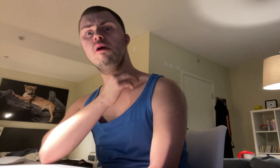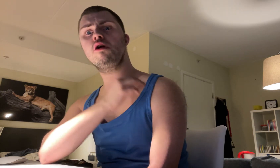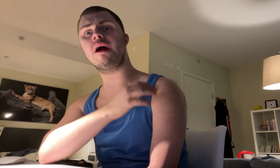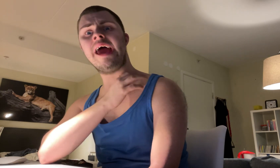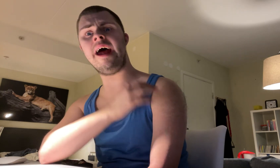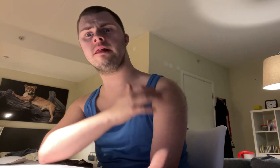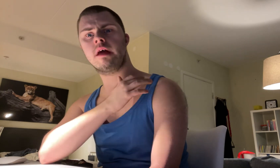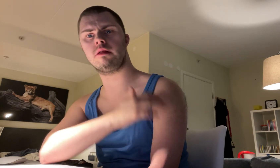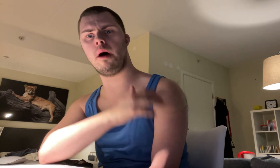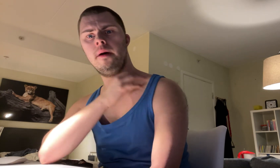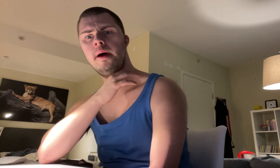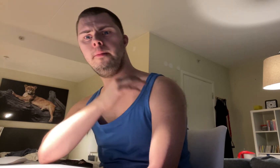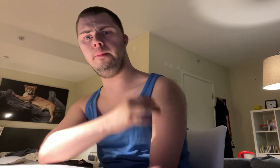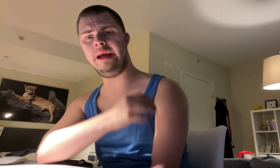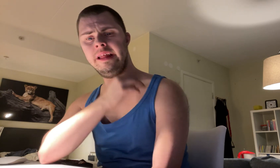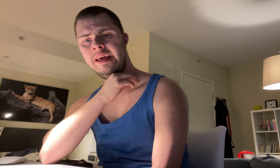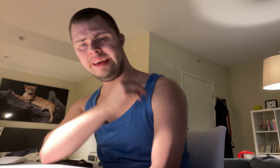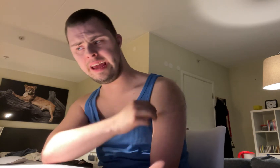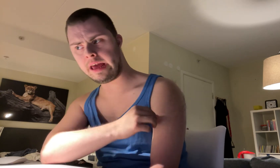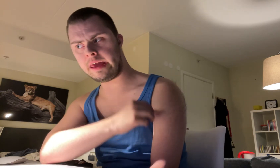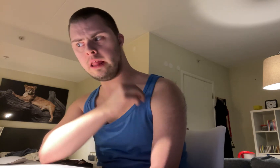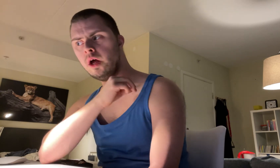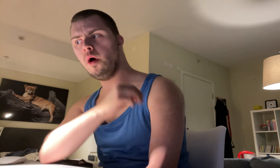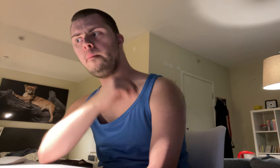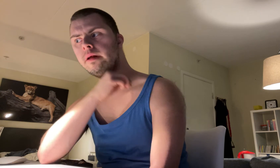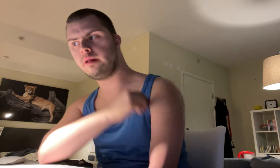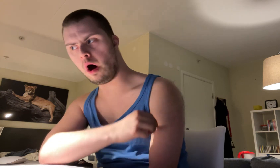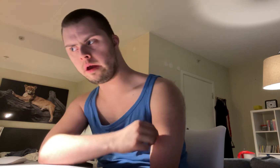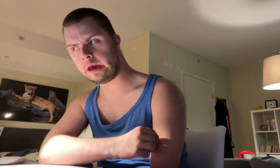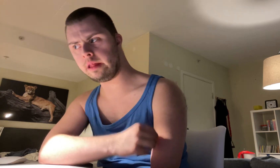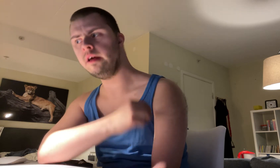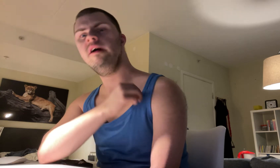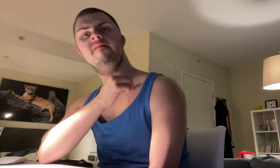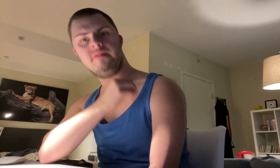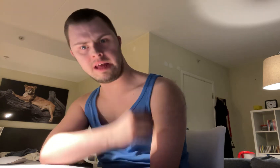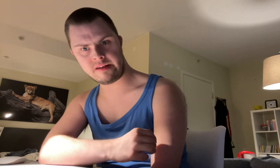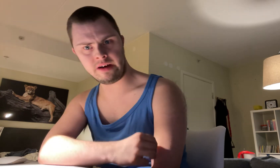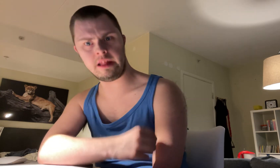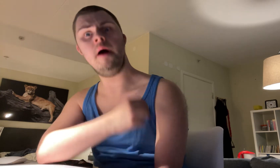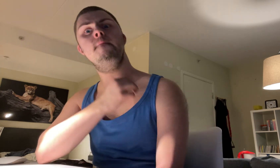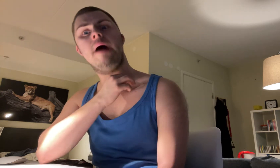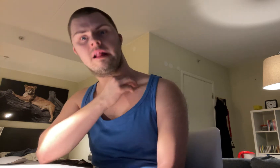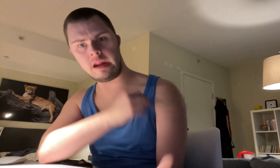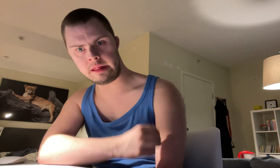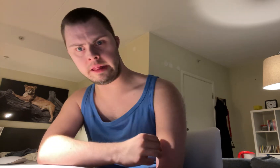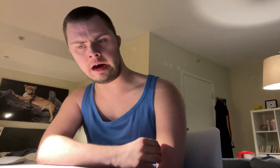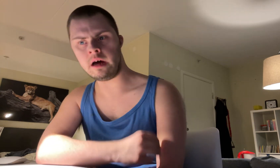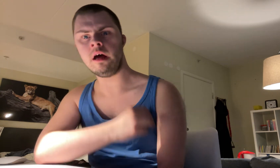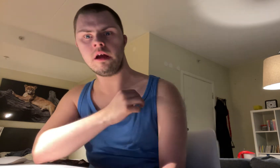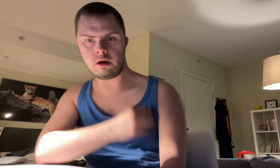Jag älskar som min egen upptagen flickvän Matilda. Just